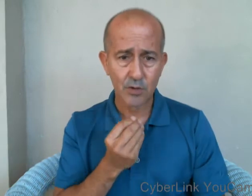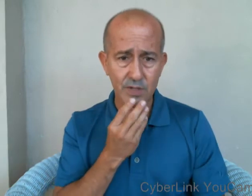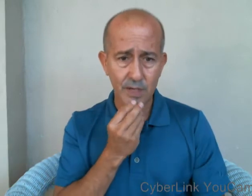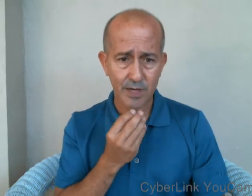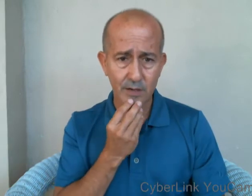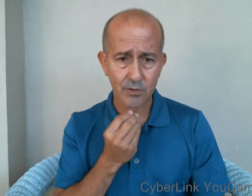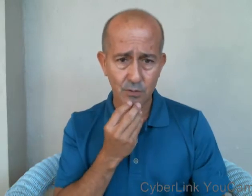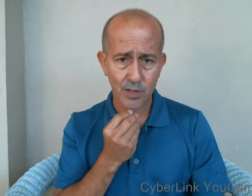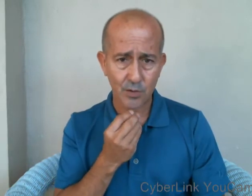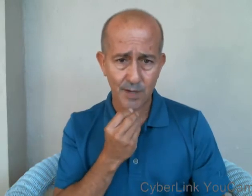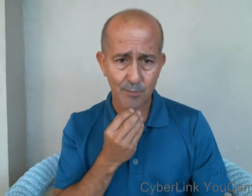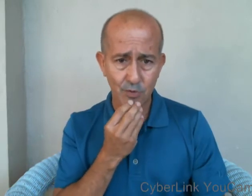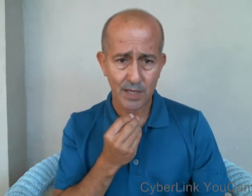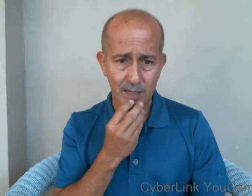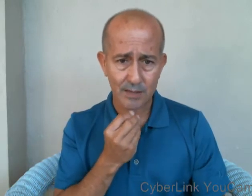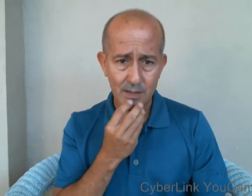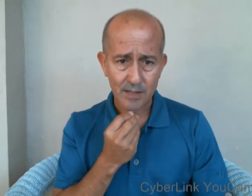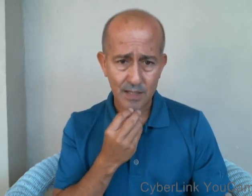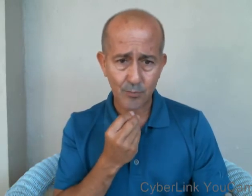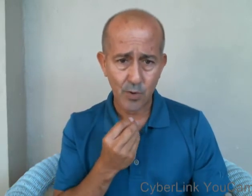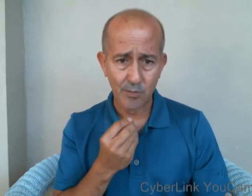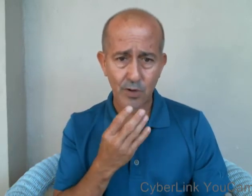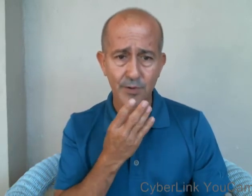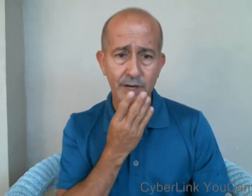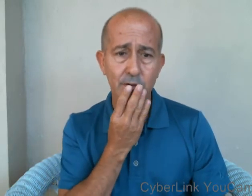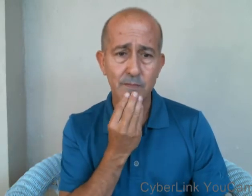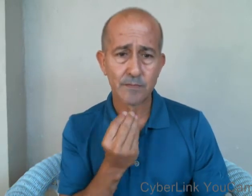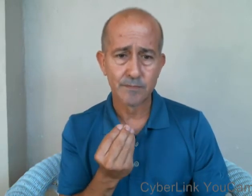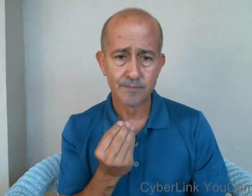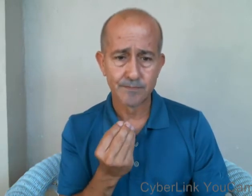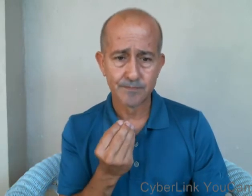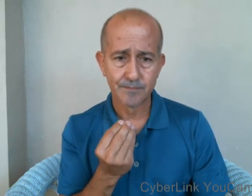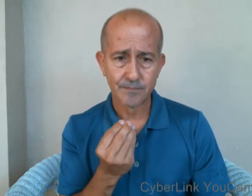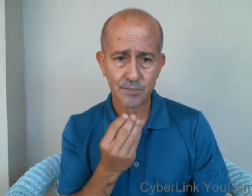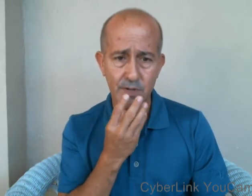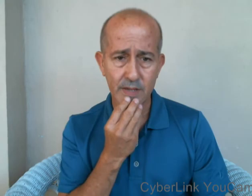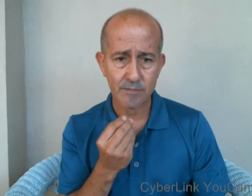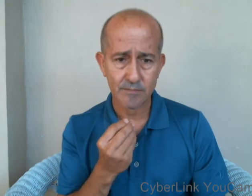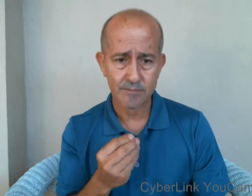y los hebreos cuando hablamos del pueblo hebreo. ¿Ok?